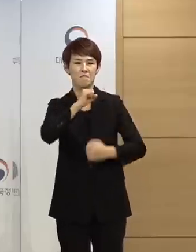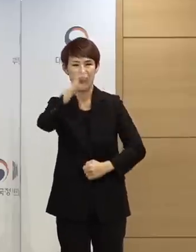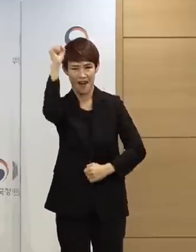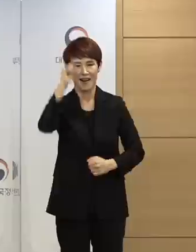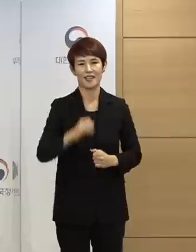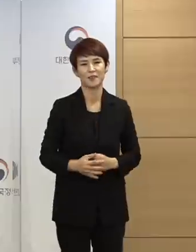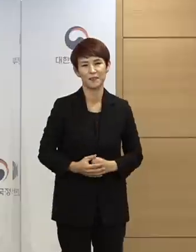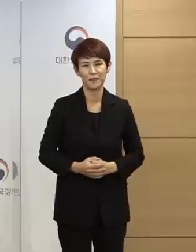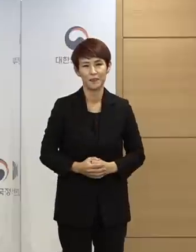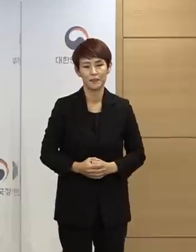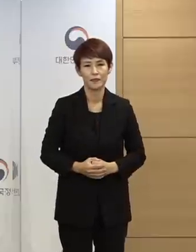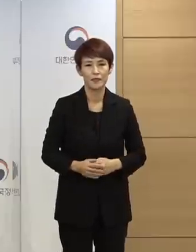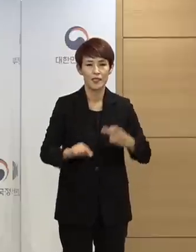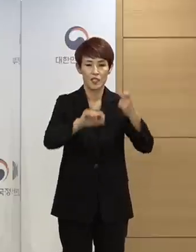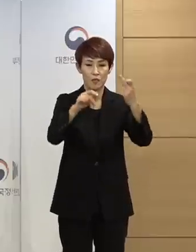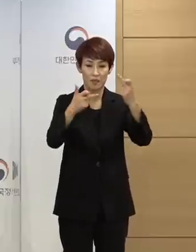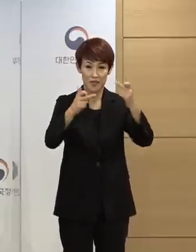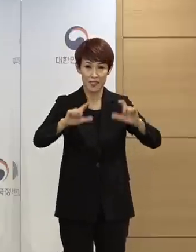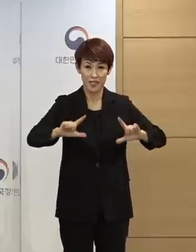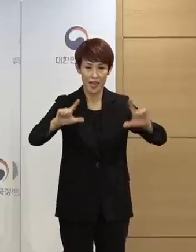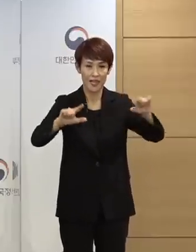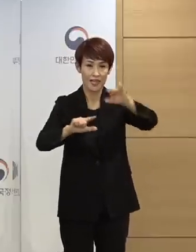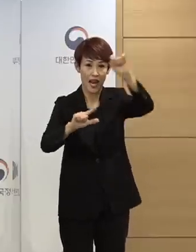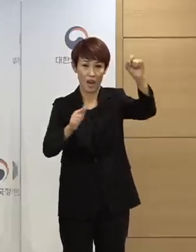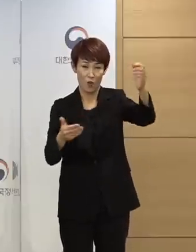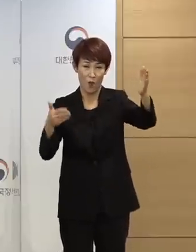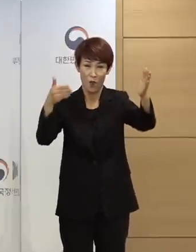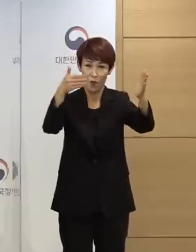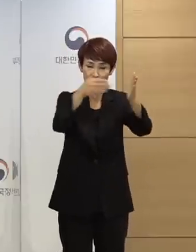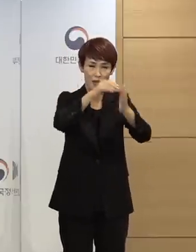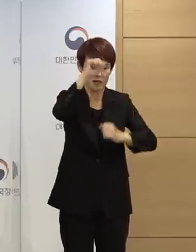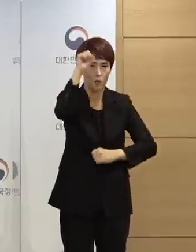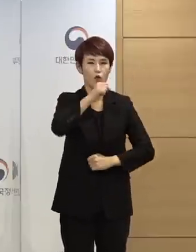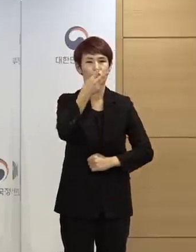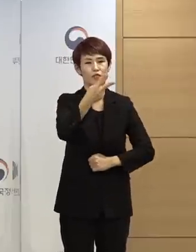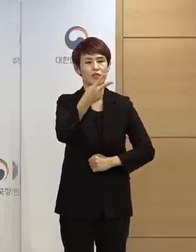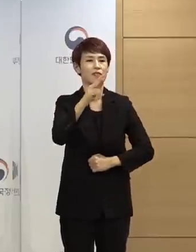있었습니다. 12월 17일에 달에 도착한 당일 새벽 2시